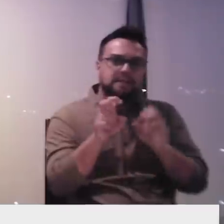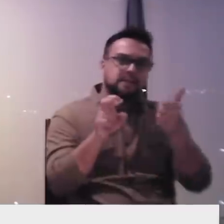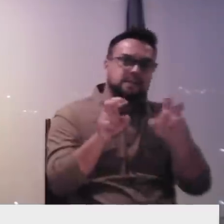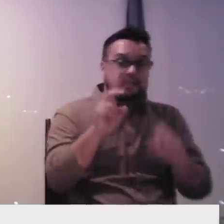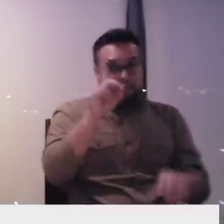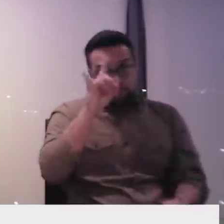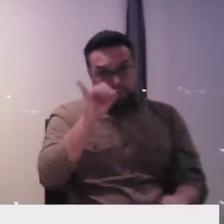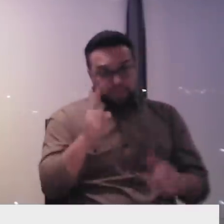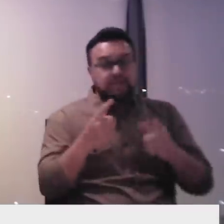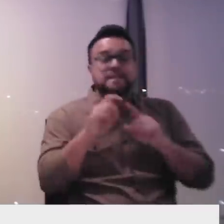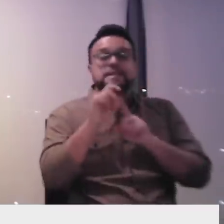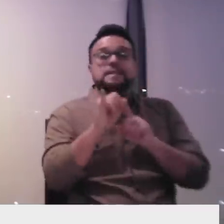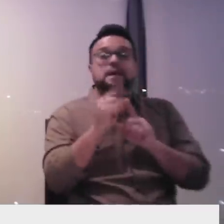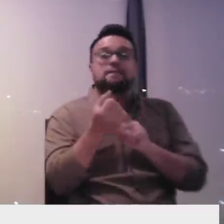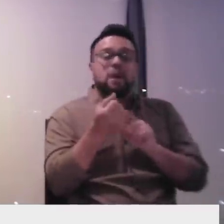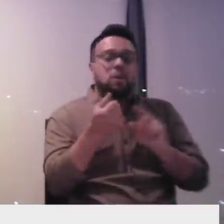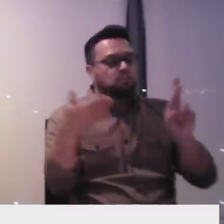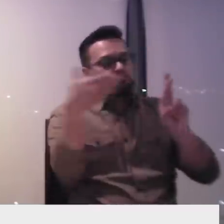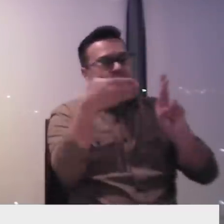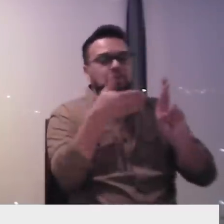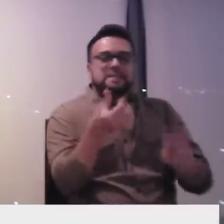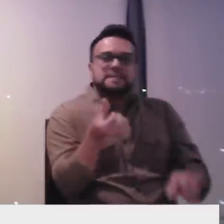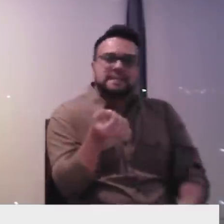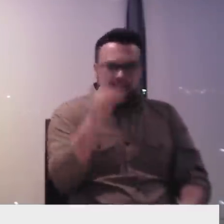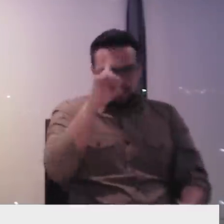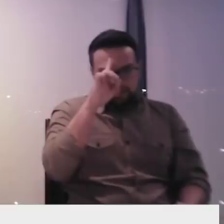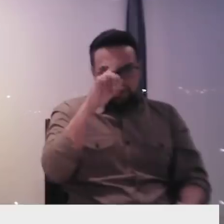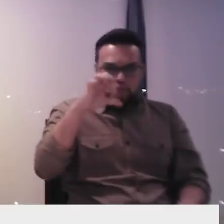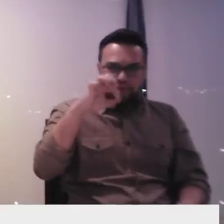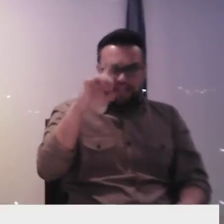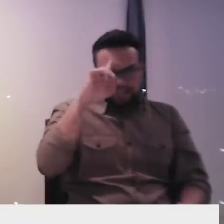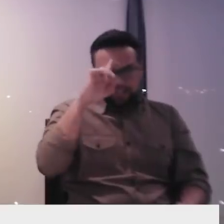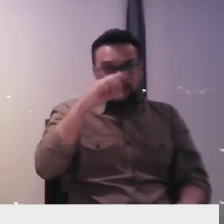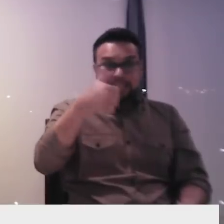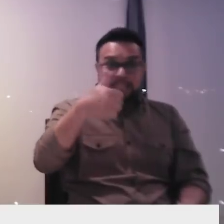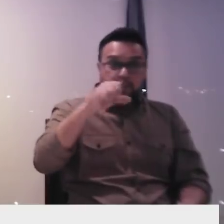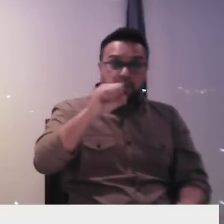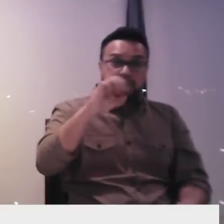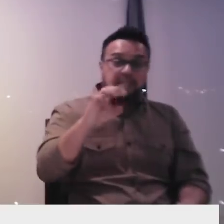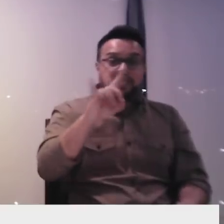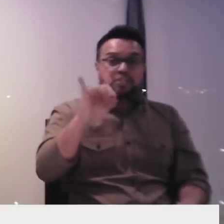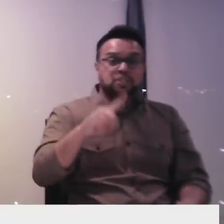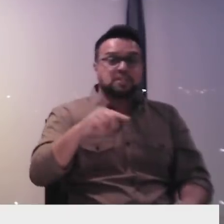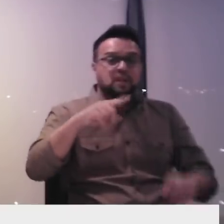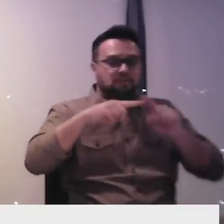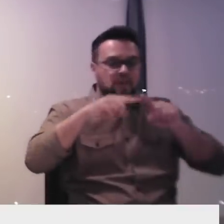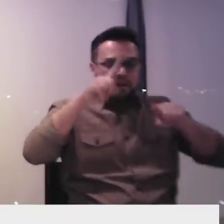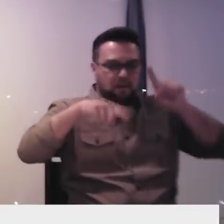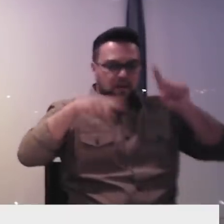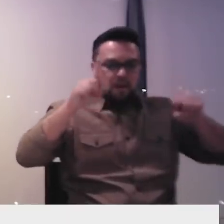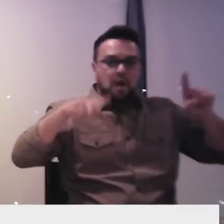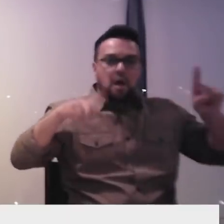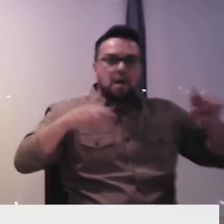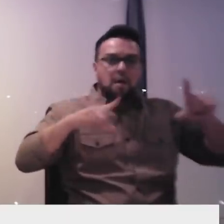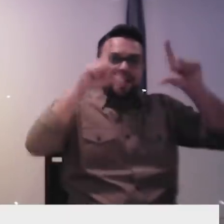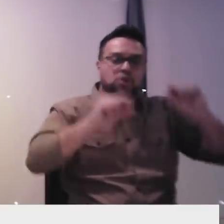de referência fosse tomado a cada 60 dias, a cada 90 dias, a cada 180 dias, a flutuação seria menor, o impacto